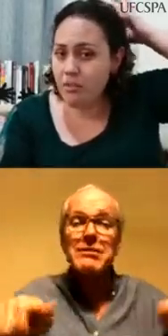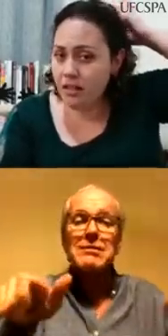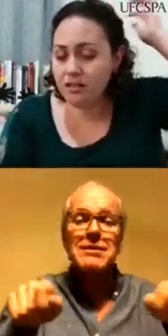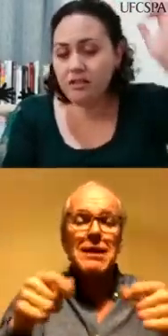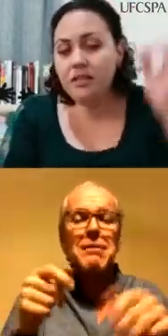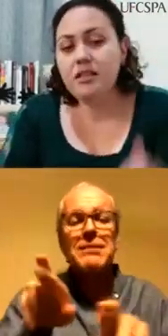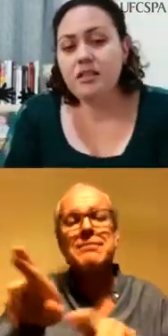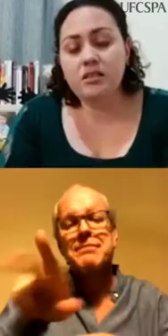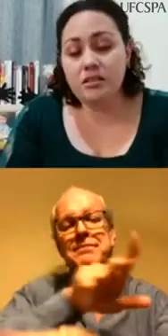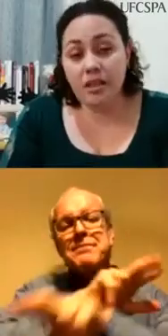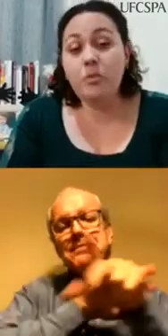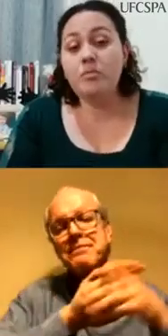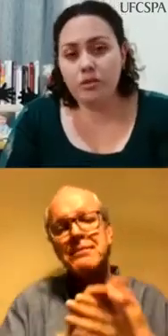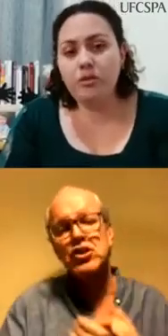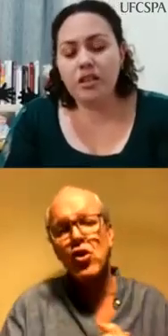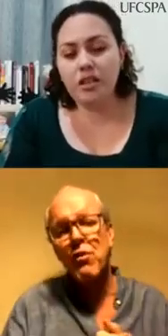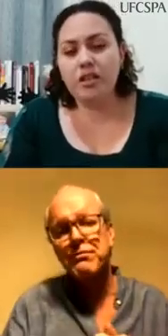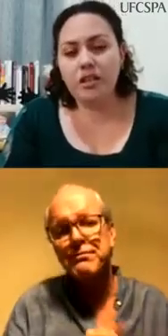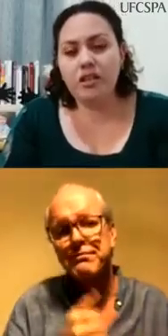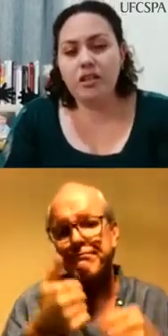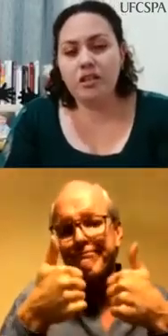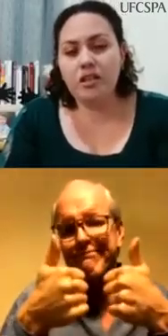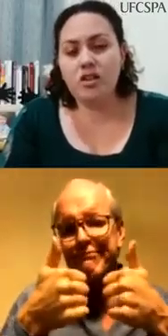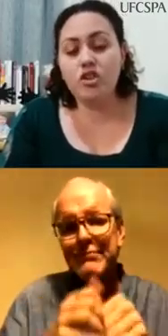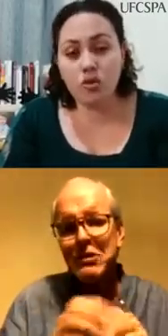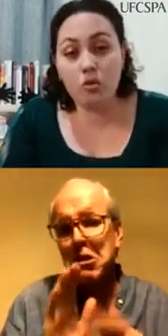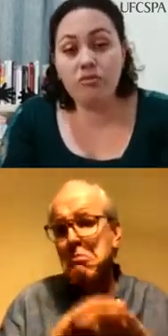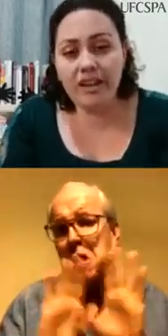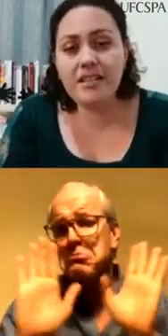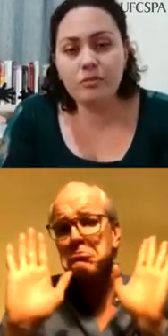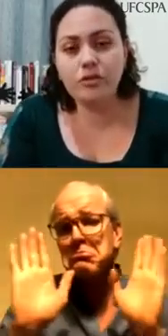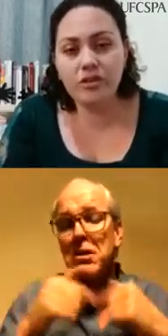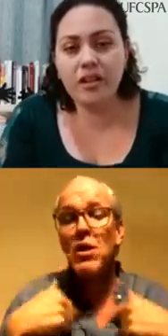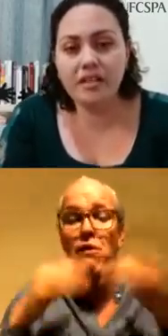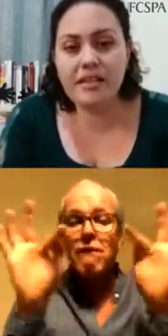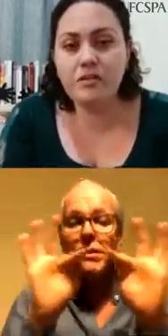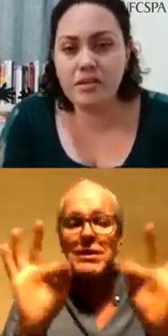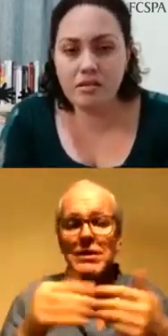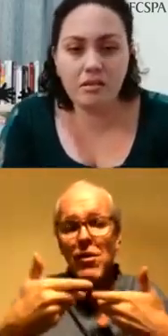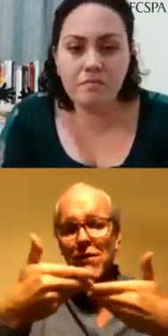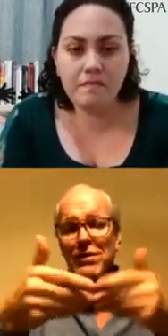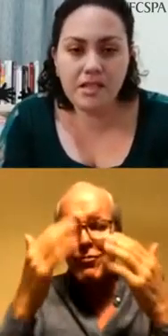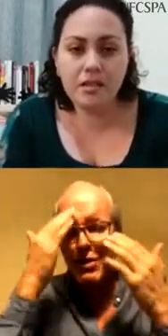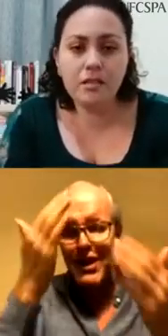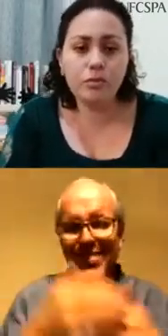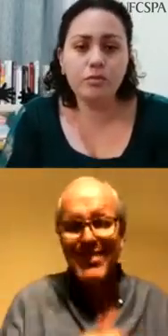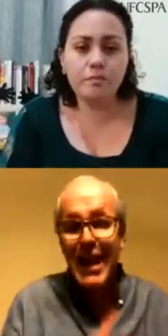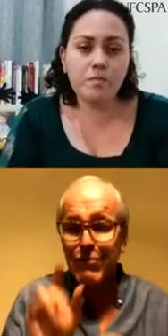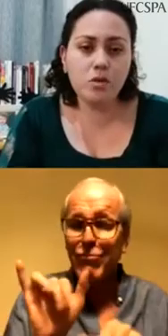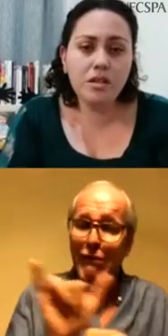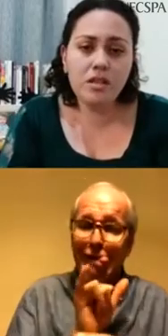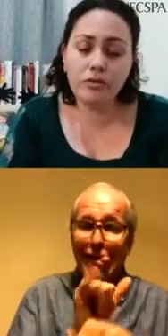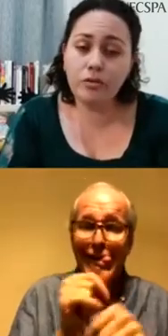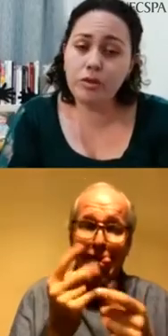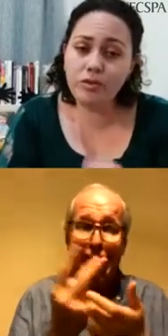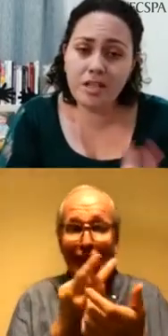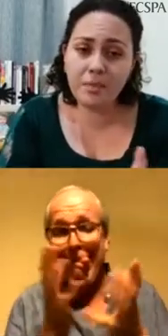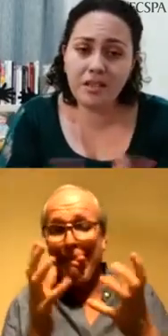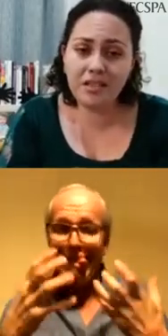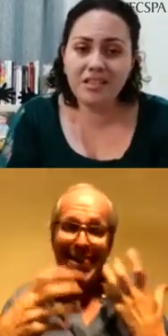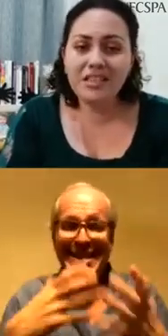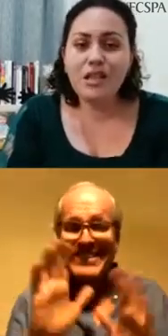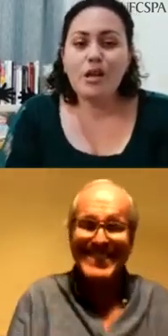que trabalha, tenho um amigo que a gente conversa muito em relação a isso, então seria muito sobre isso. Eu fico muito